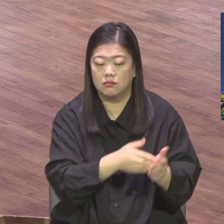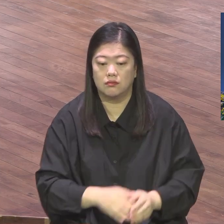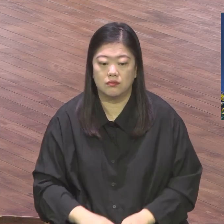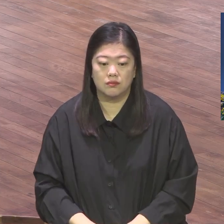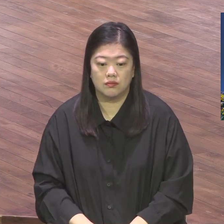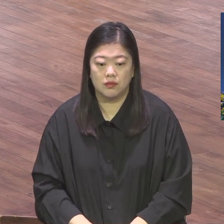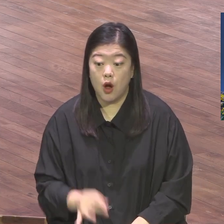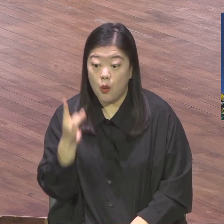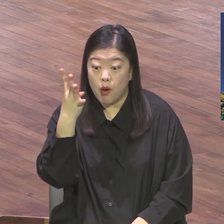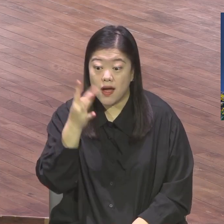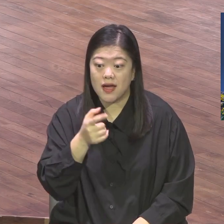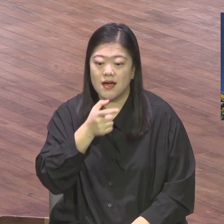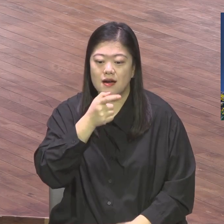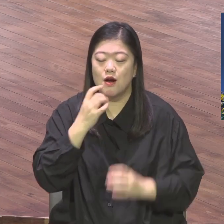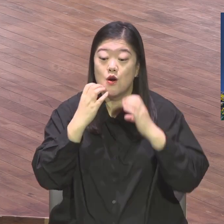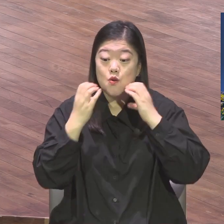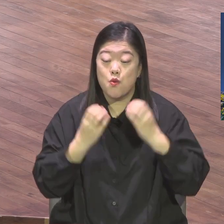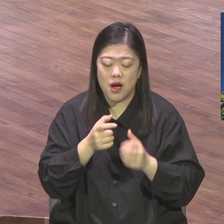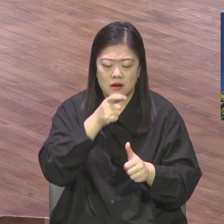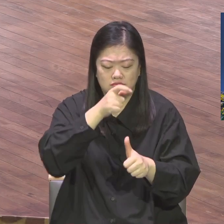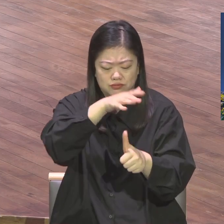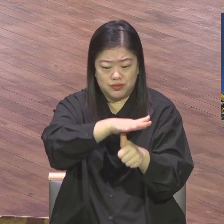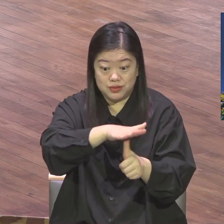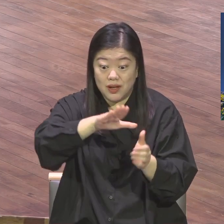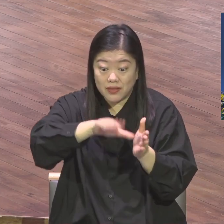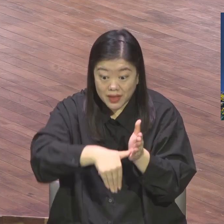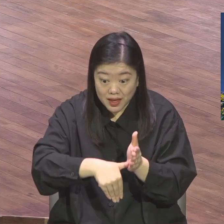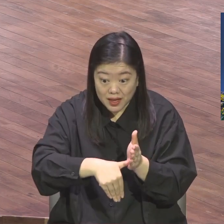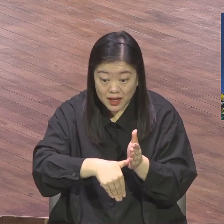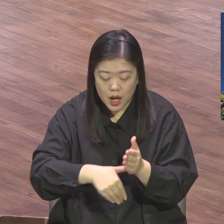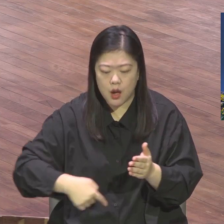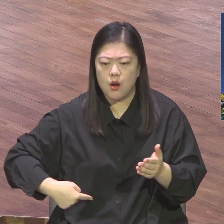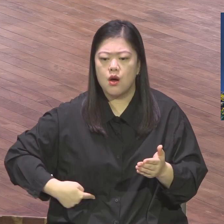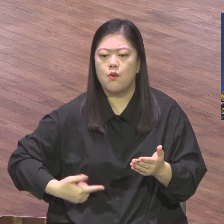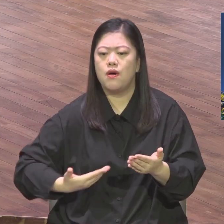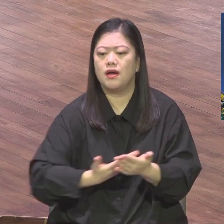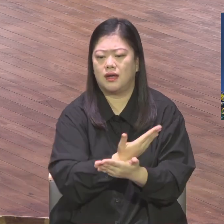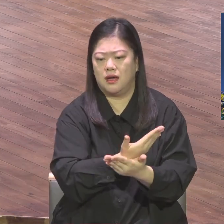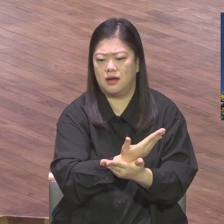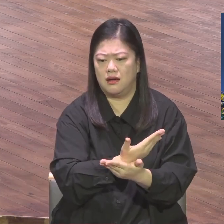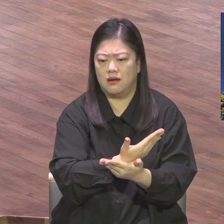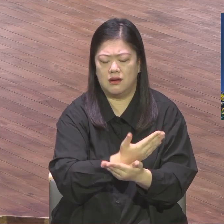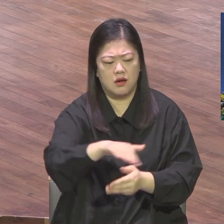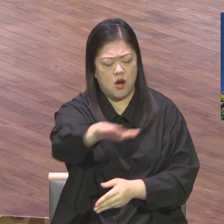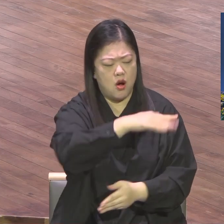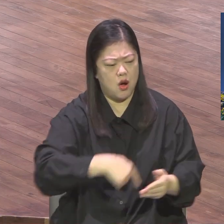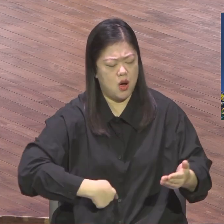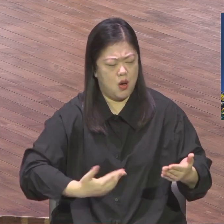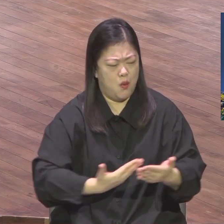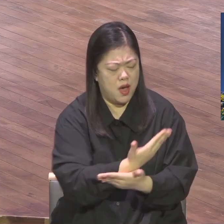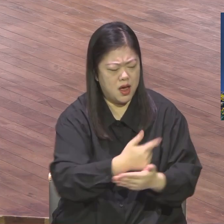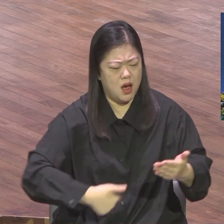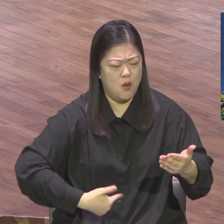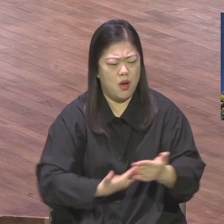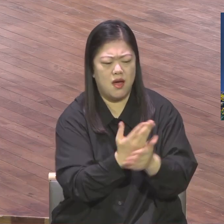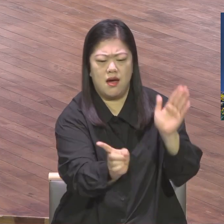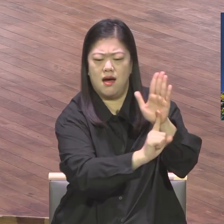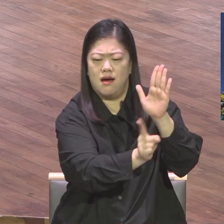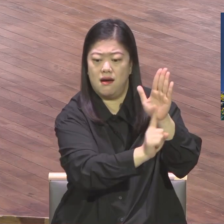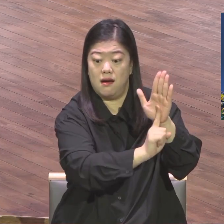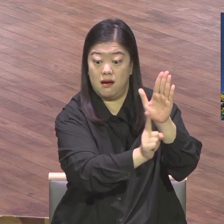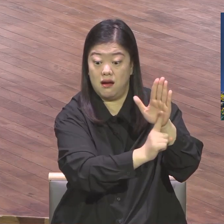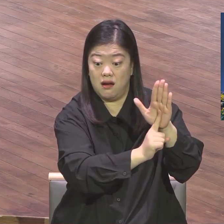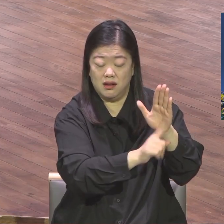사실 예수님은 회개의 물 세례를 받을 필요가 없는 분이에요. 한마디로 죄가 없는